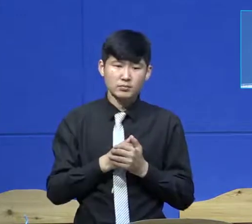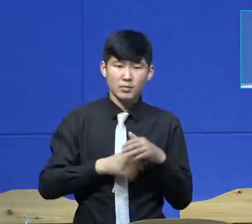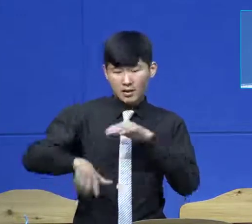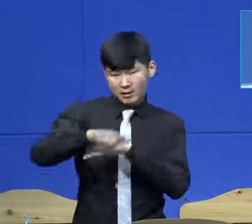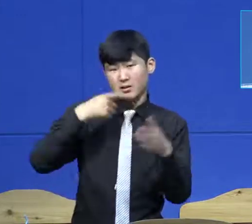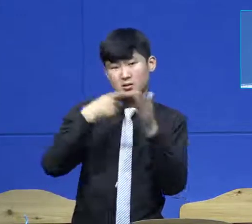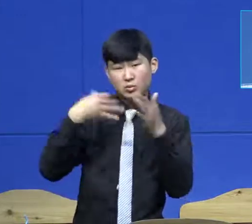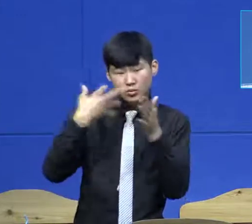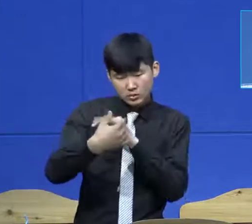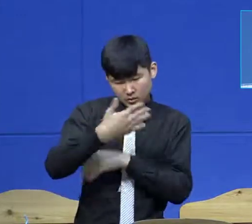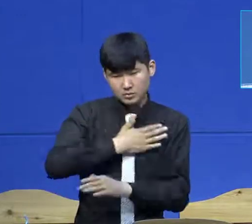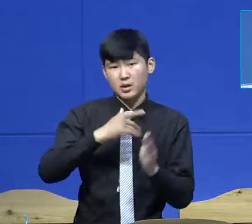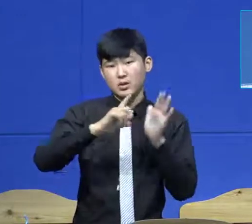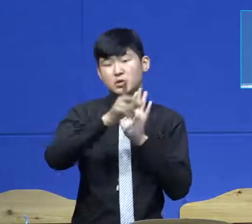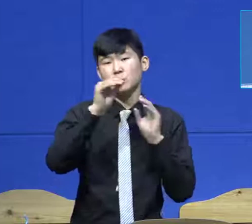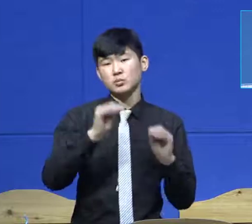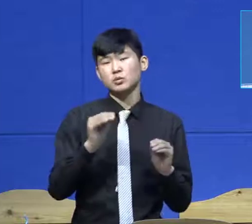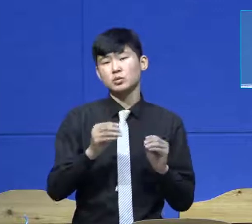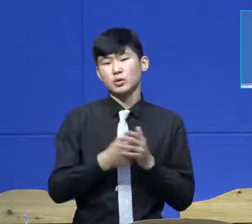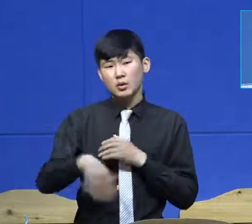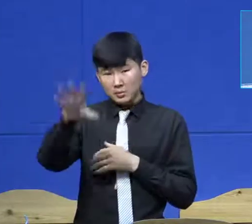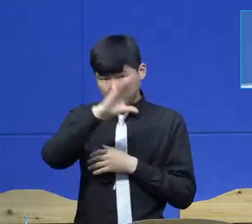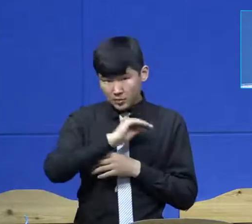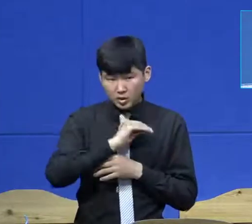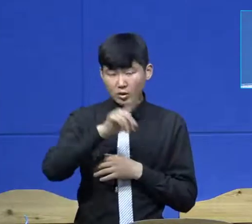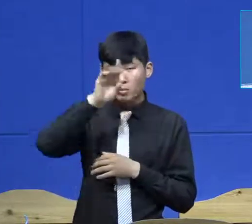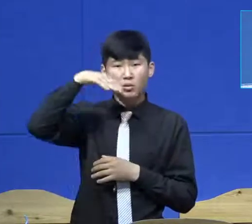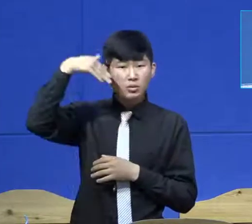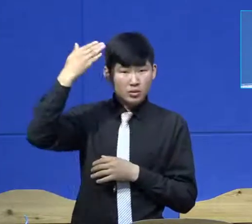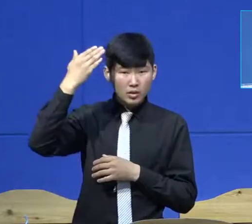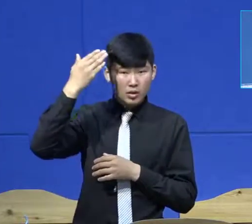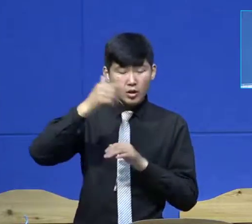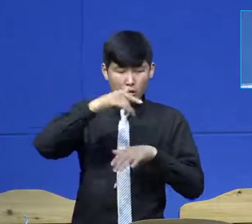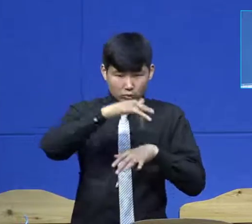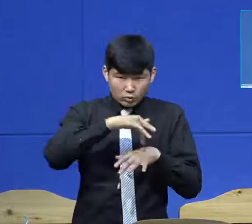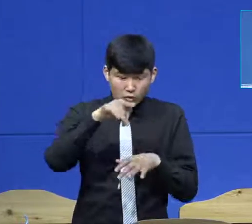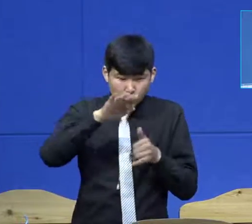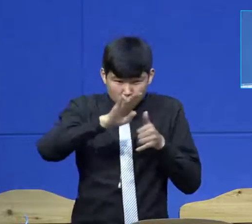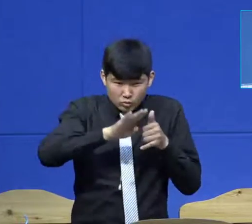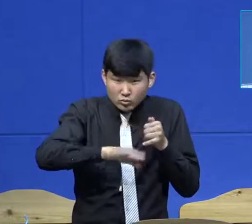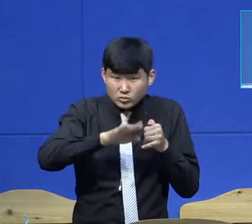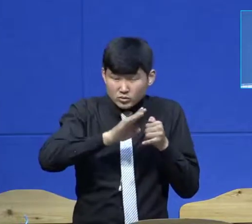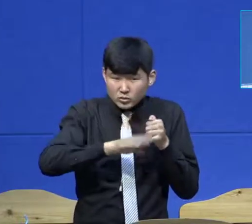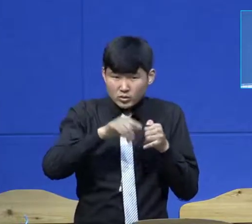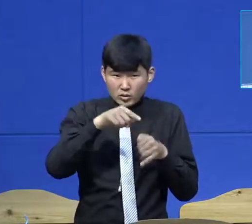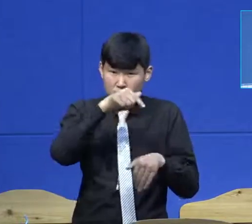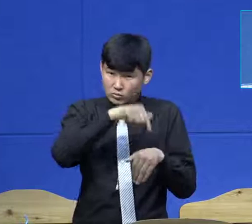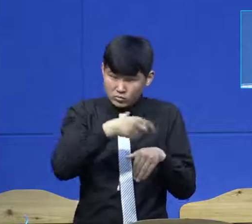газрын хязгаар өөртөл намайг гэрчлэх болно. Бид нэр Бурхны тавлсан тэр төгсгөлийн